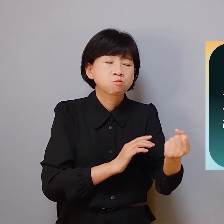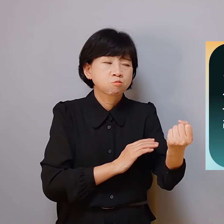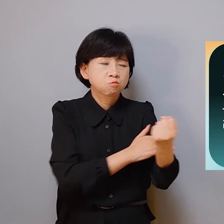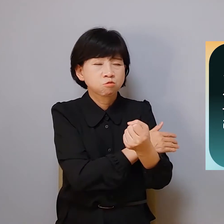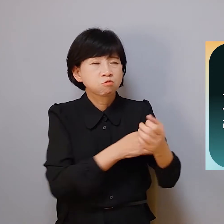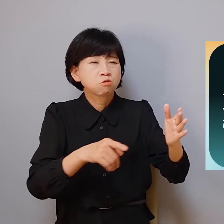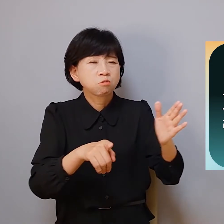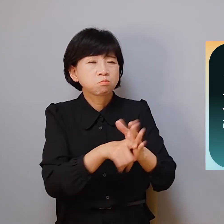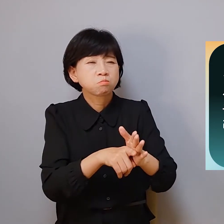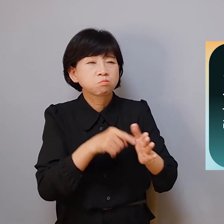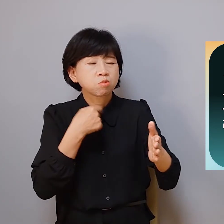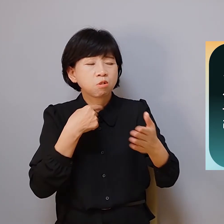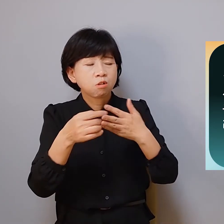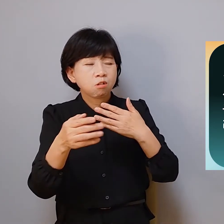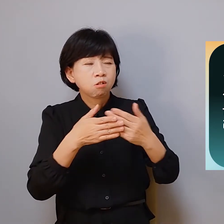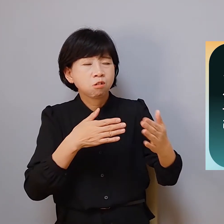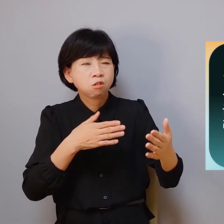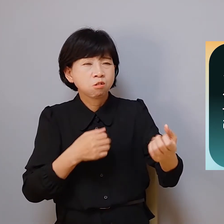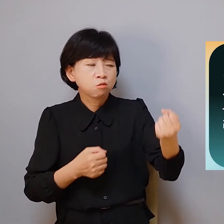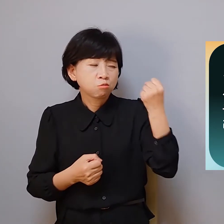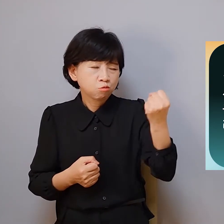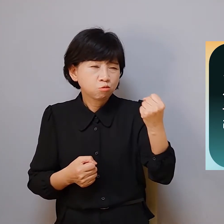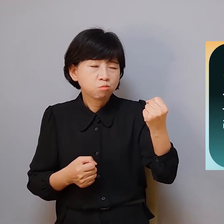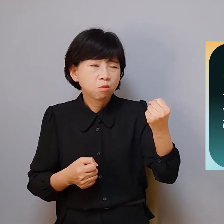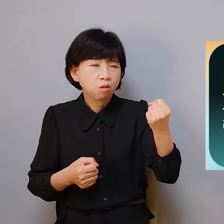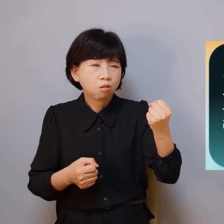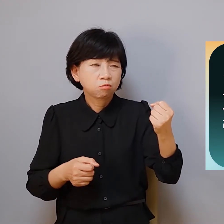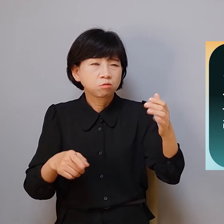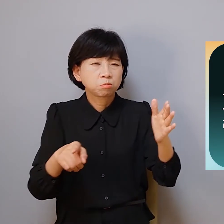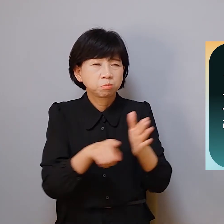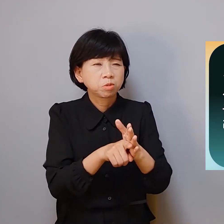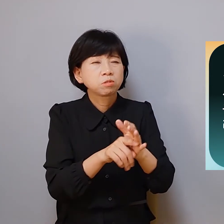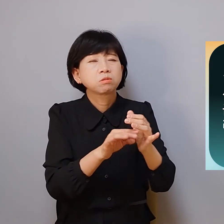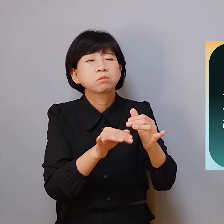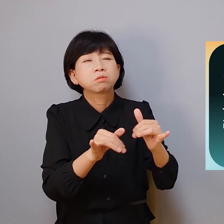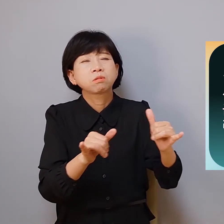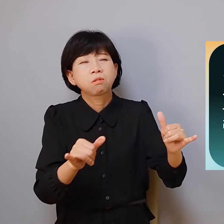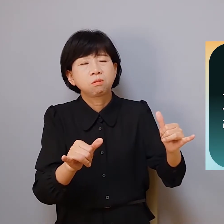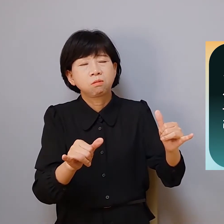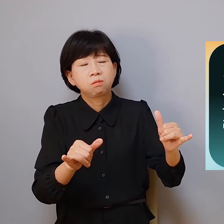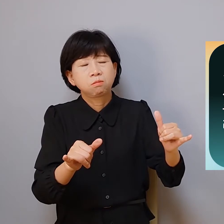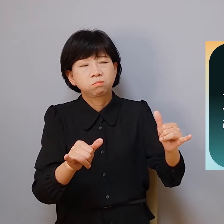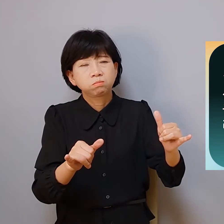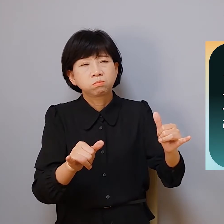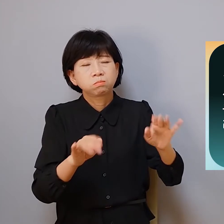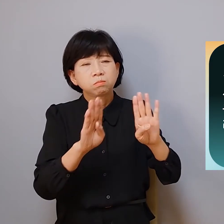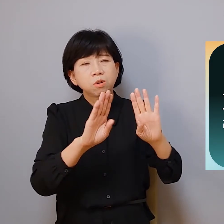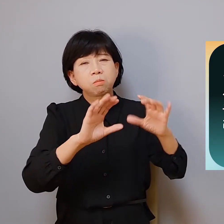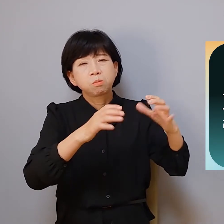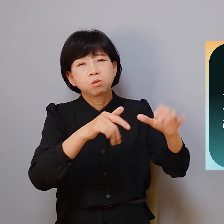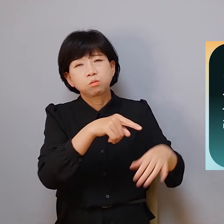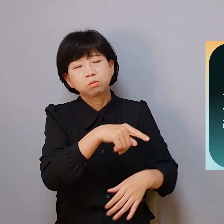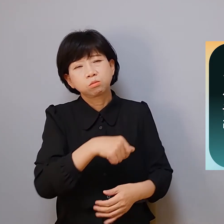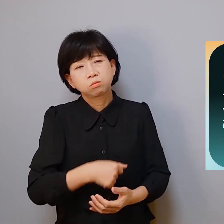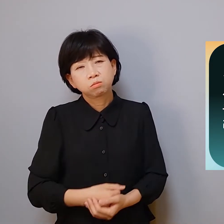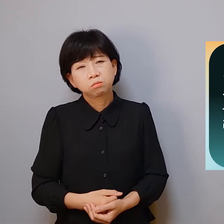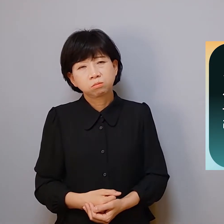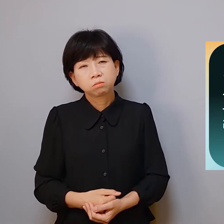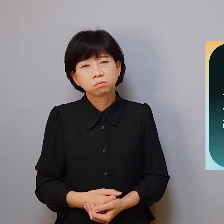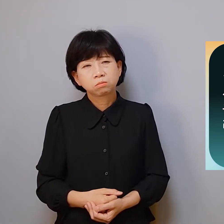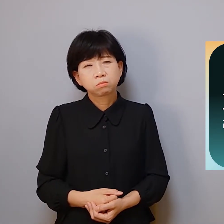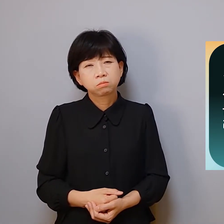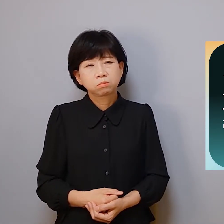권력을, 자기들의 경험을, 자기의 주목을 신으로 삼는 자들이라. 물론